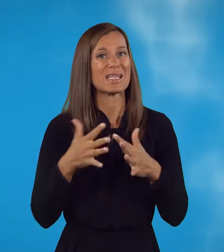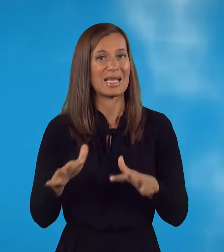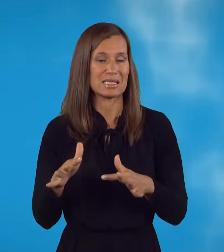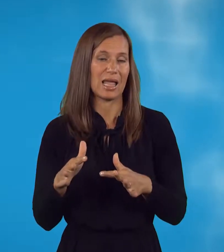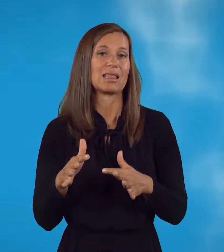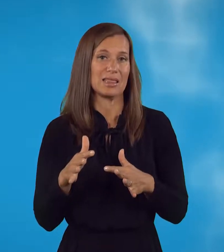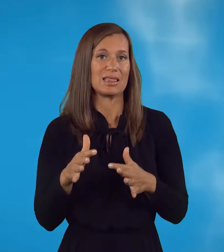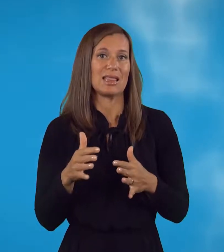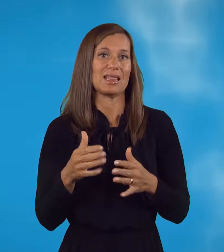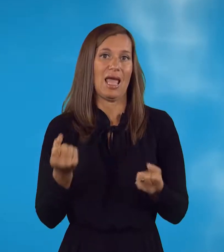dejavnosti?